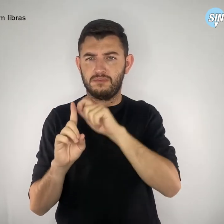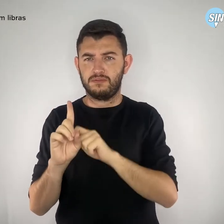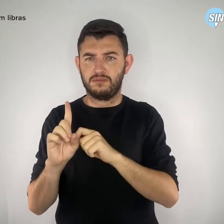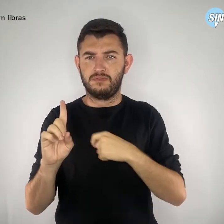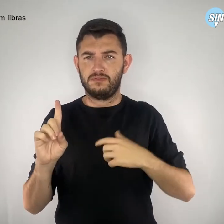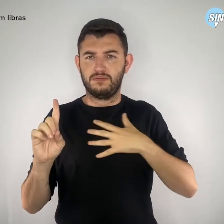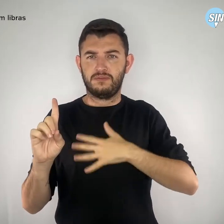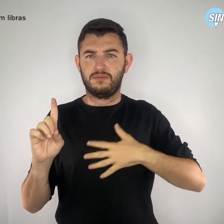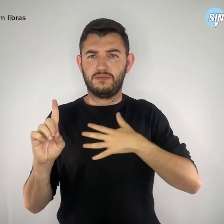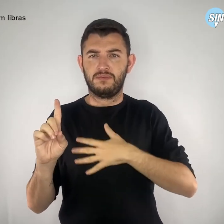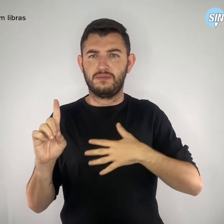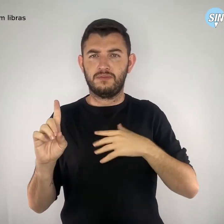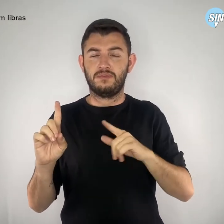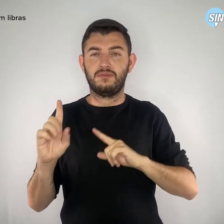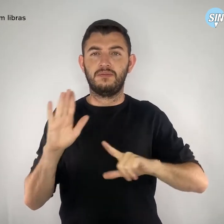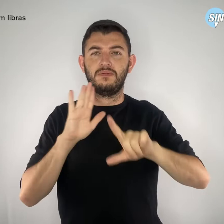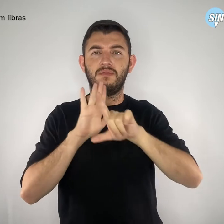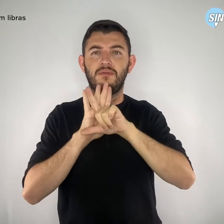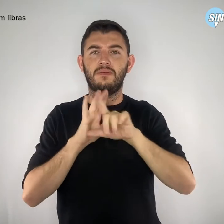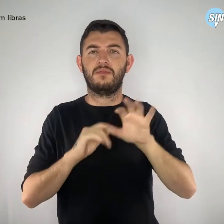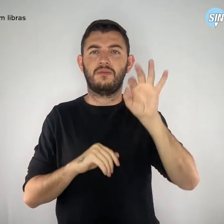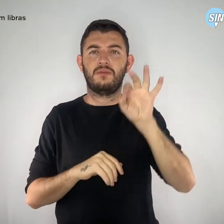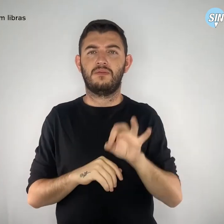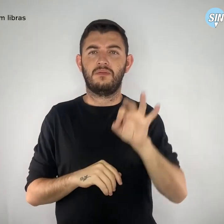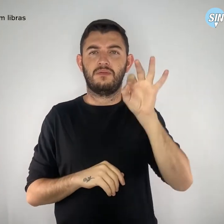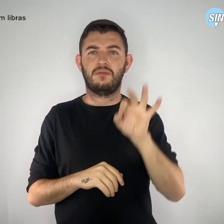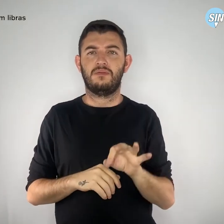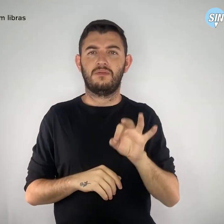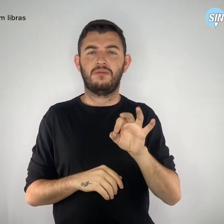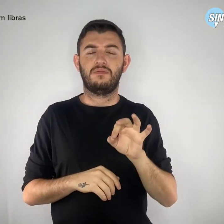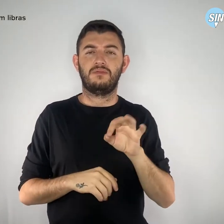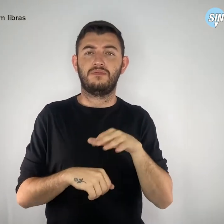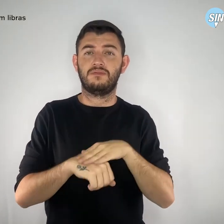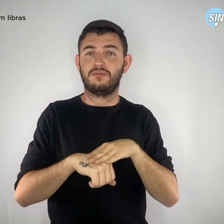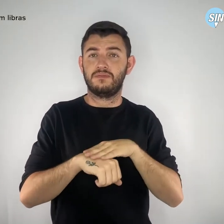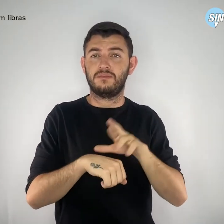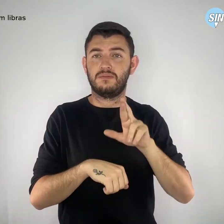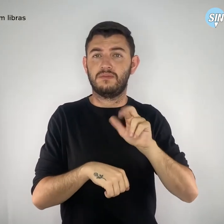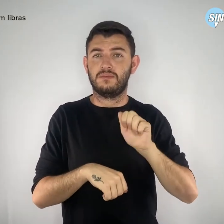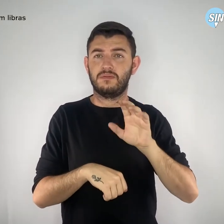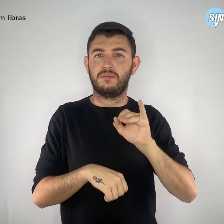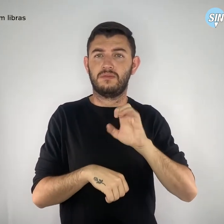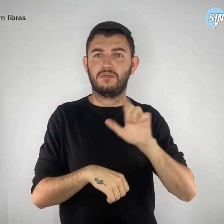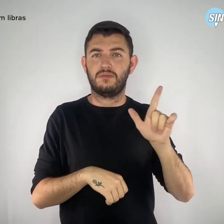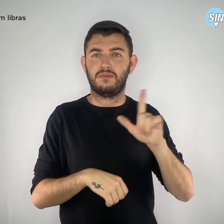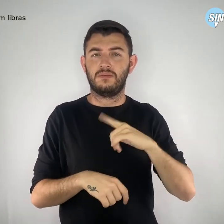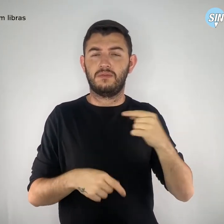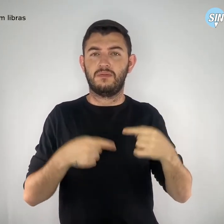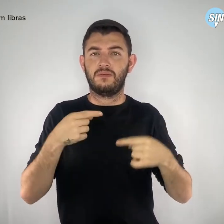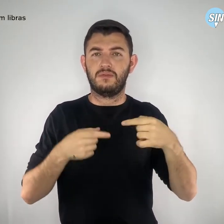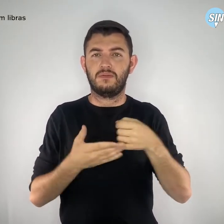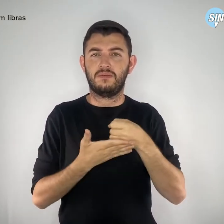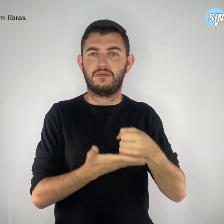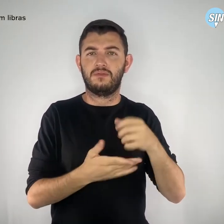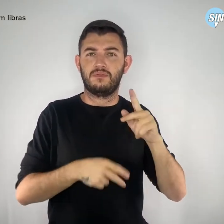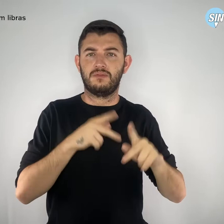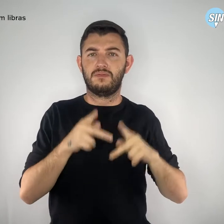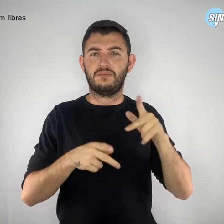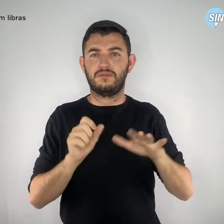Cotas Raciais, política pública que garante metade das vagas de institutos e universidades